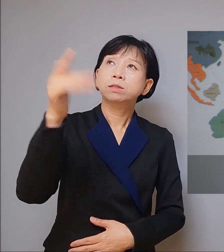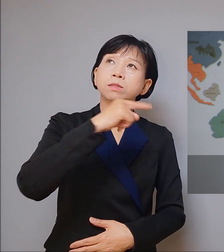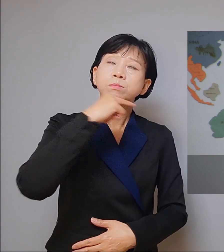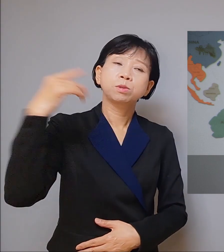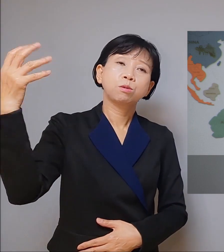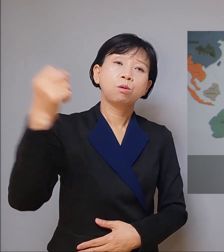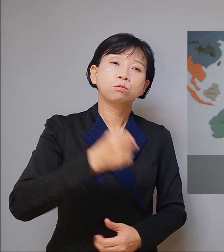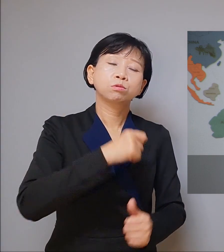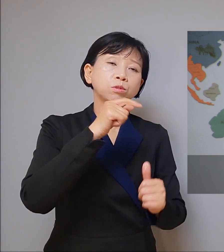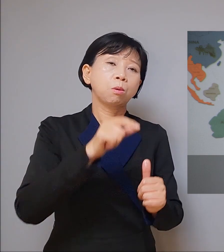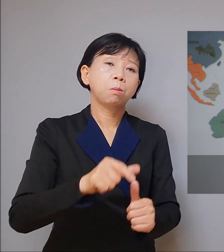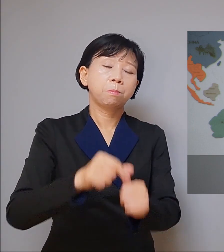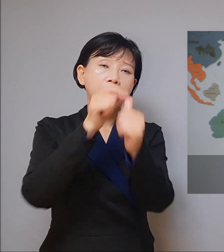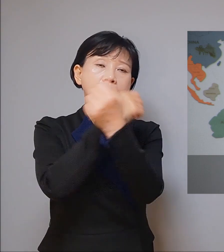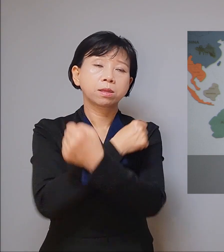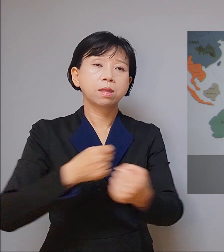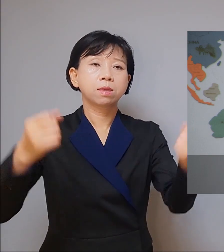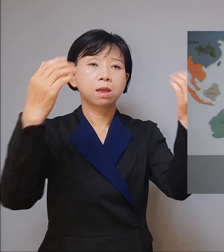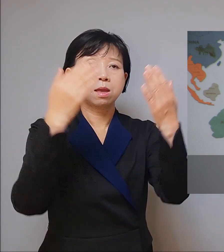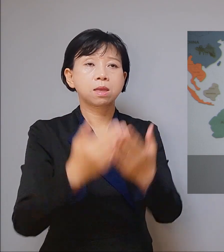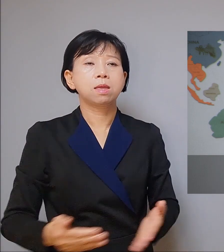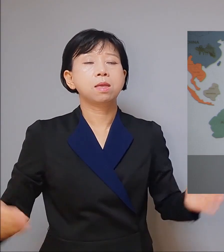변하고 그 피로